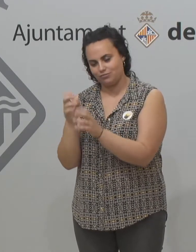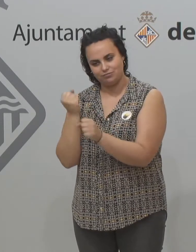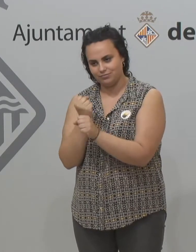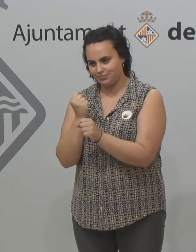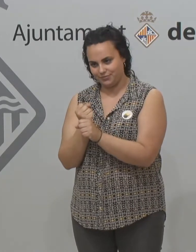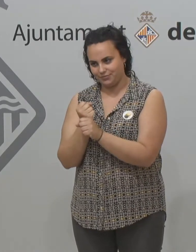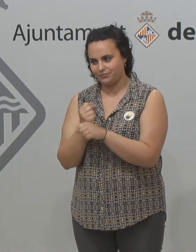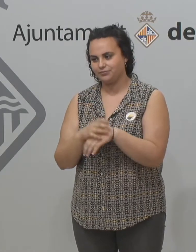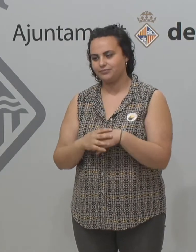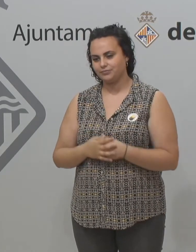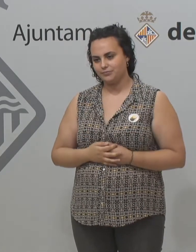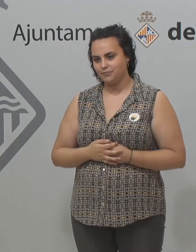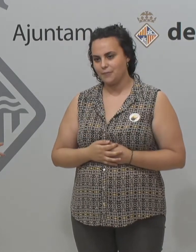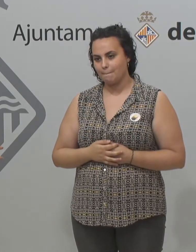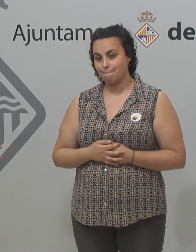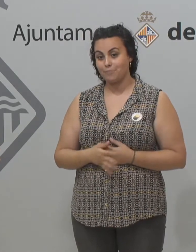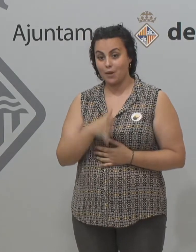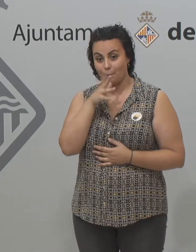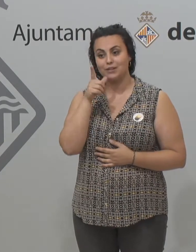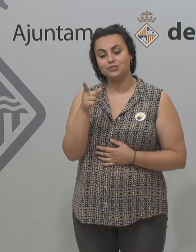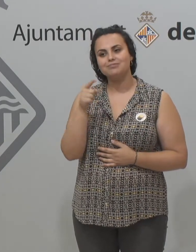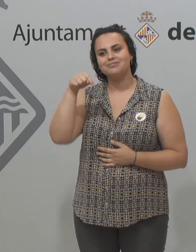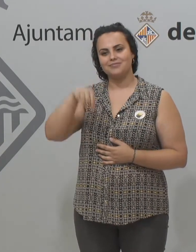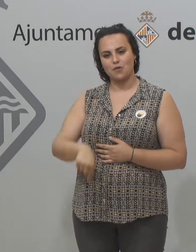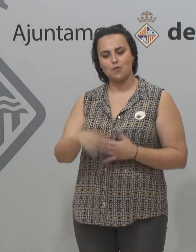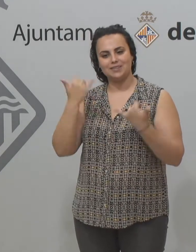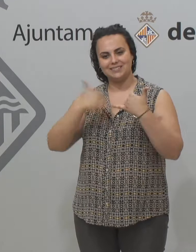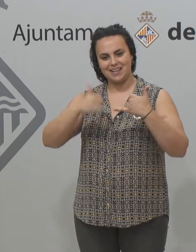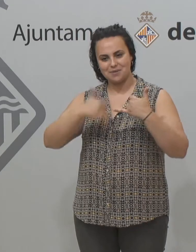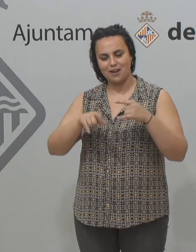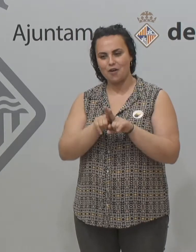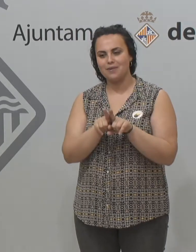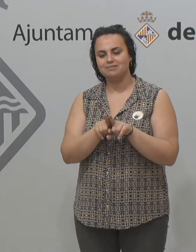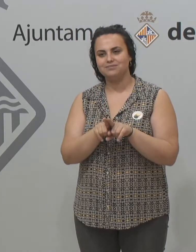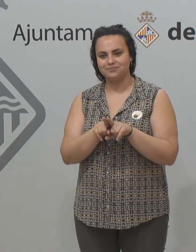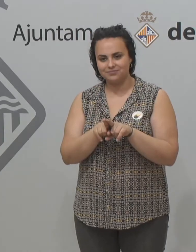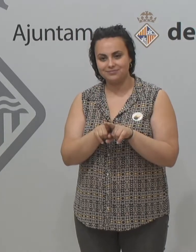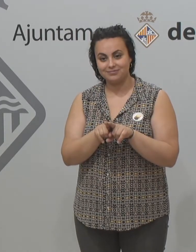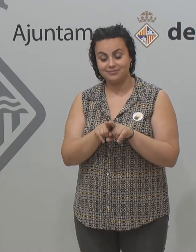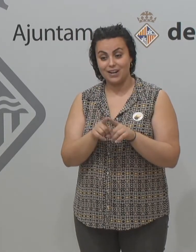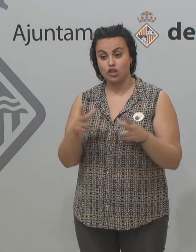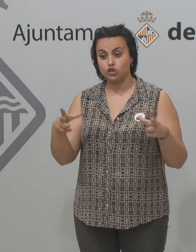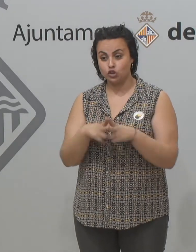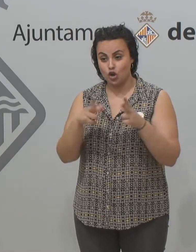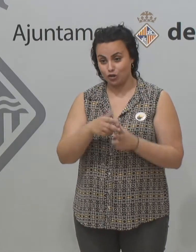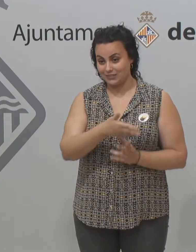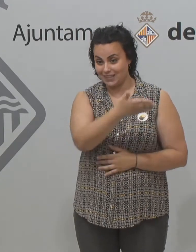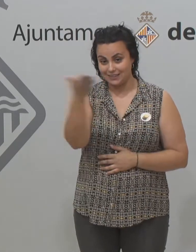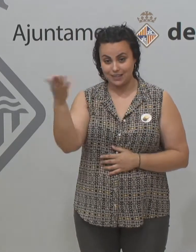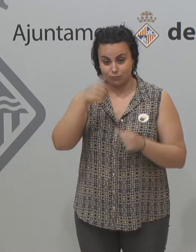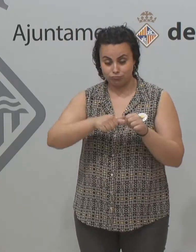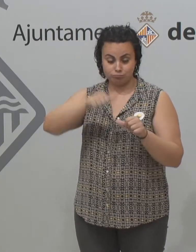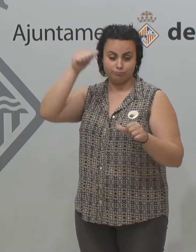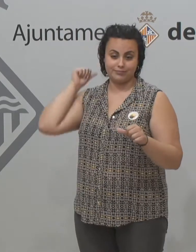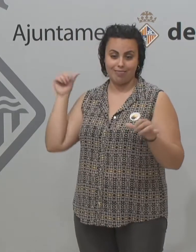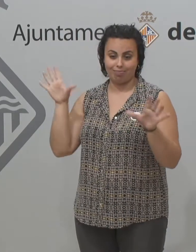fer. Per això, avui, en definitiva, el que estem celebrant és la capacitat que va tenir la nostra societat fa 10 anys per aixecar